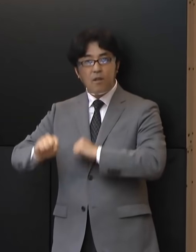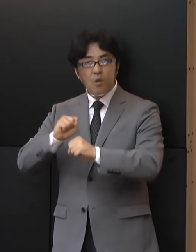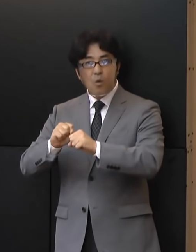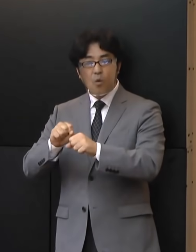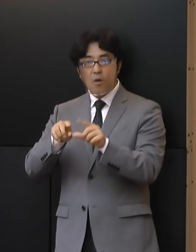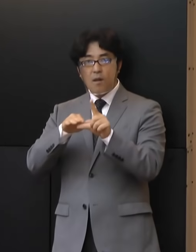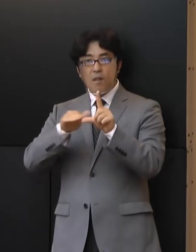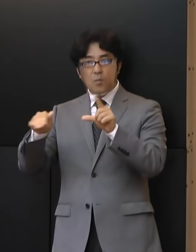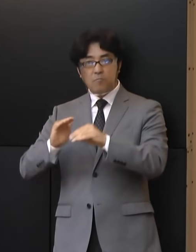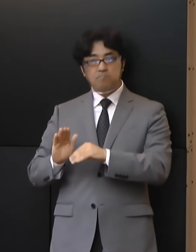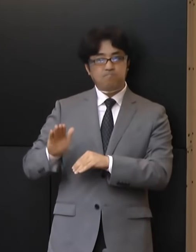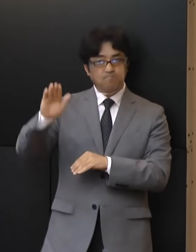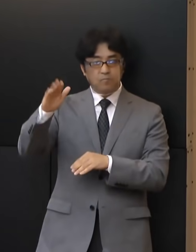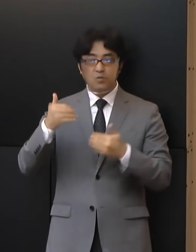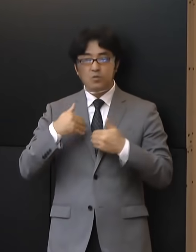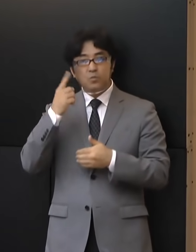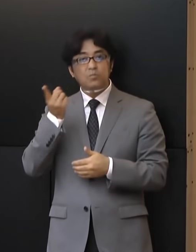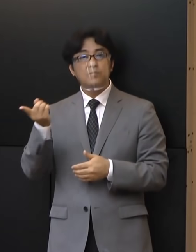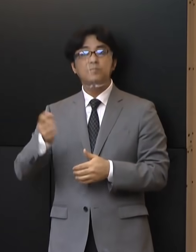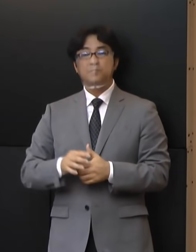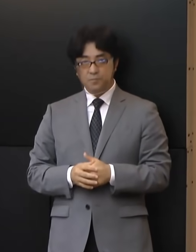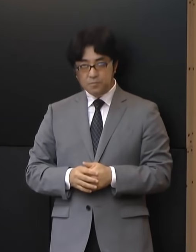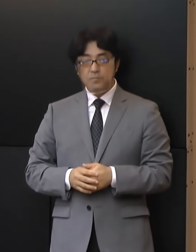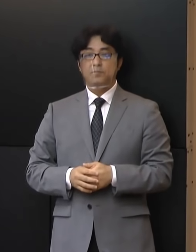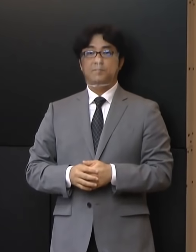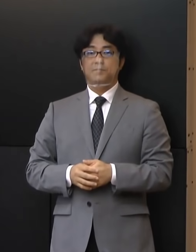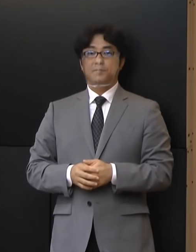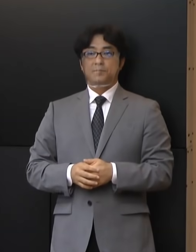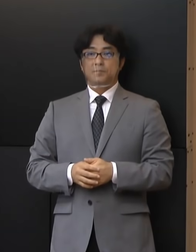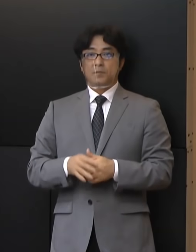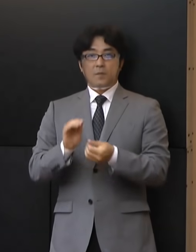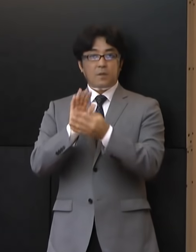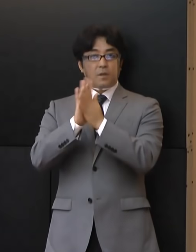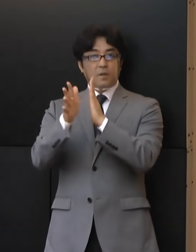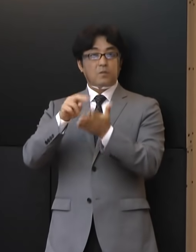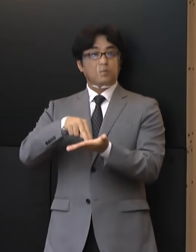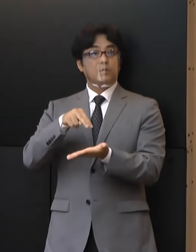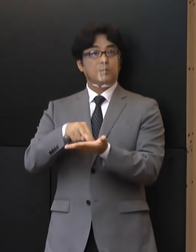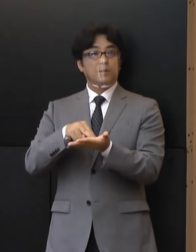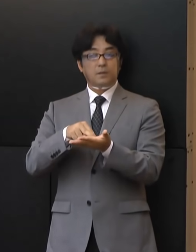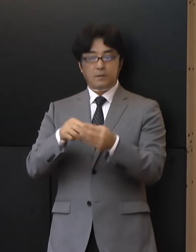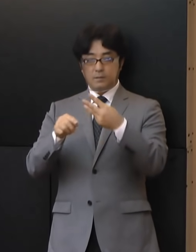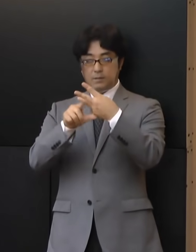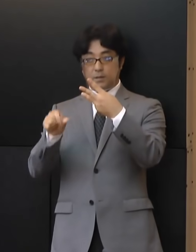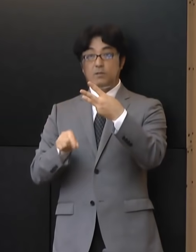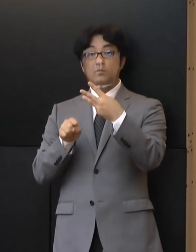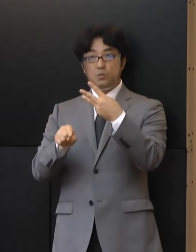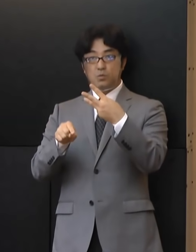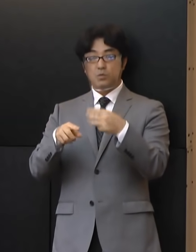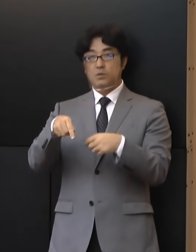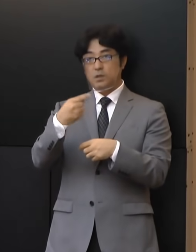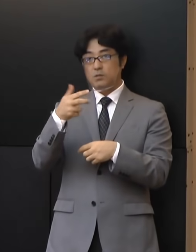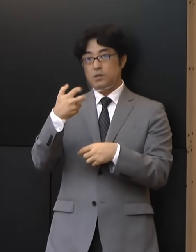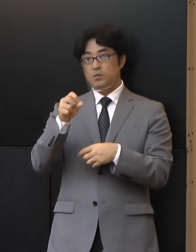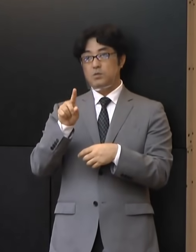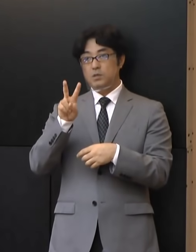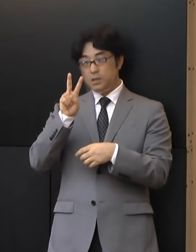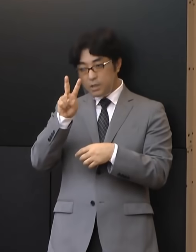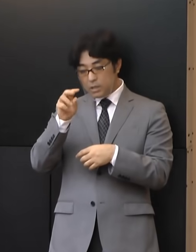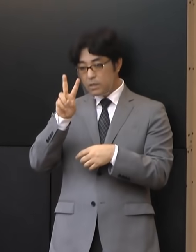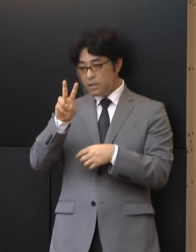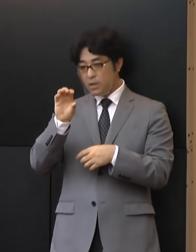上げていく必要があると考えています。県としましては、3月に 172.2 億